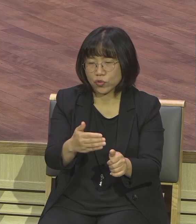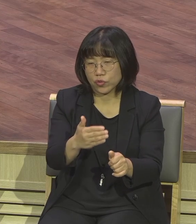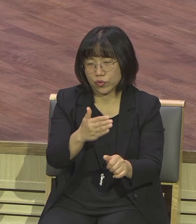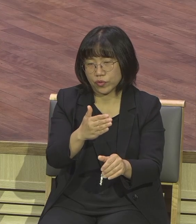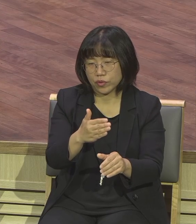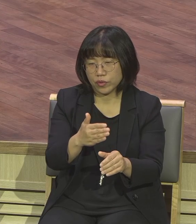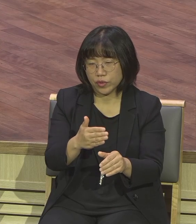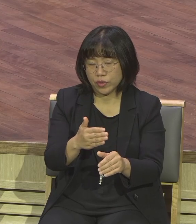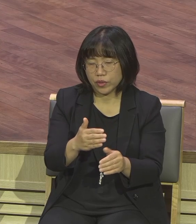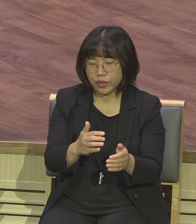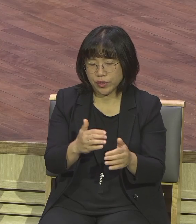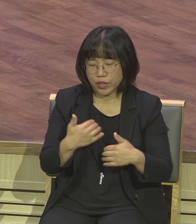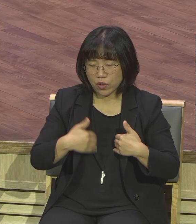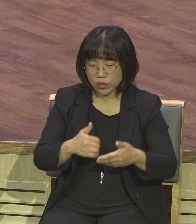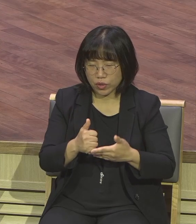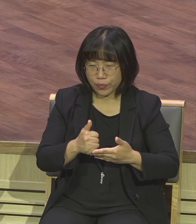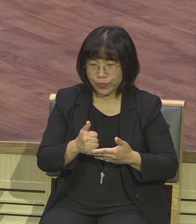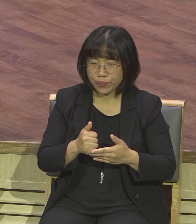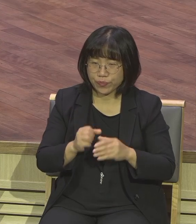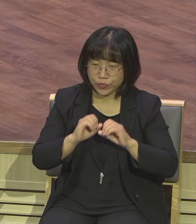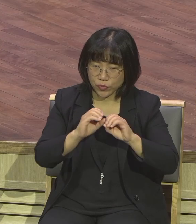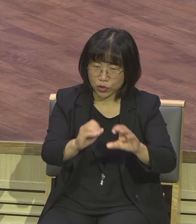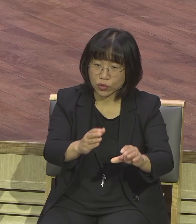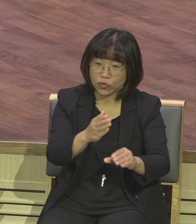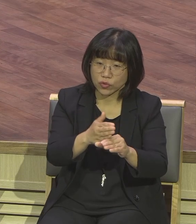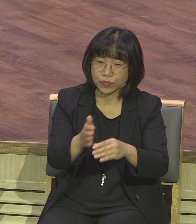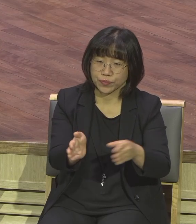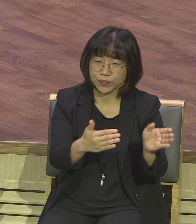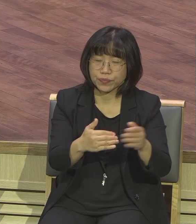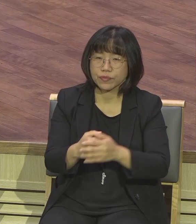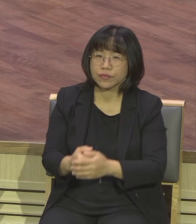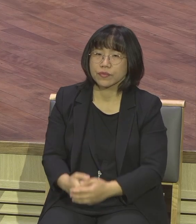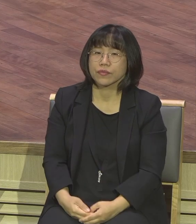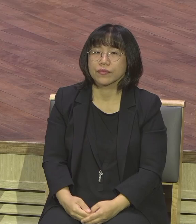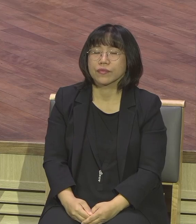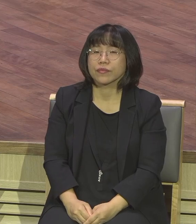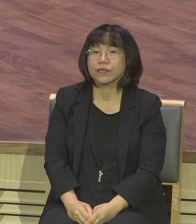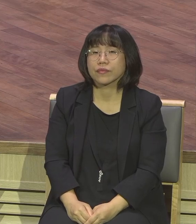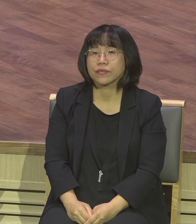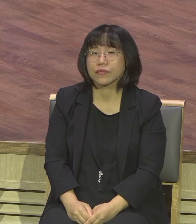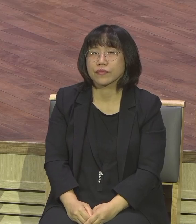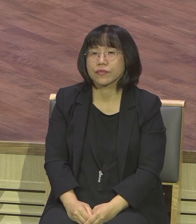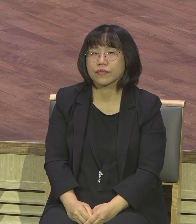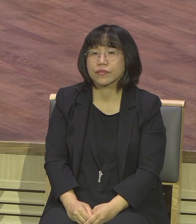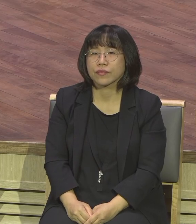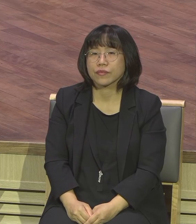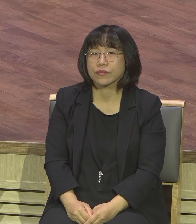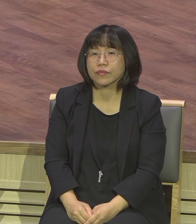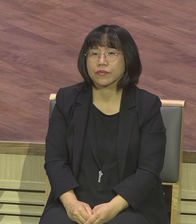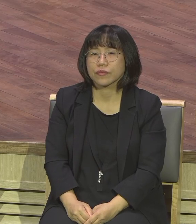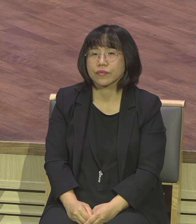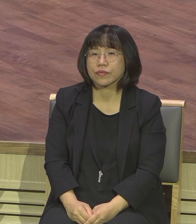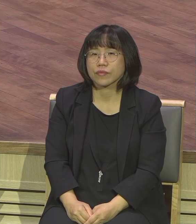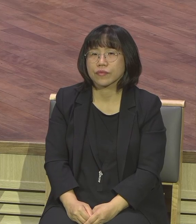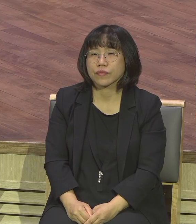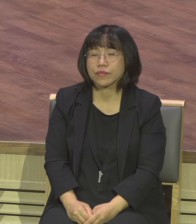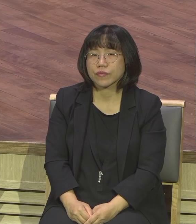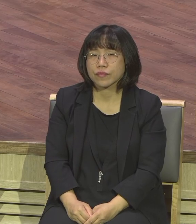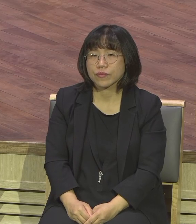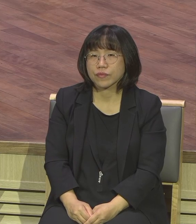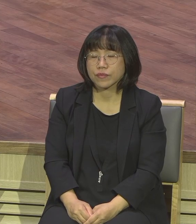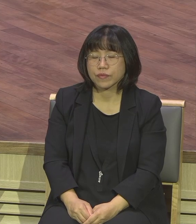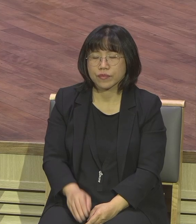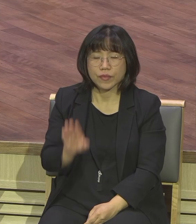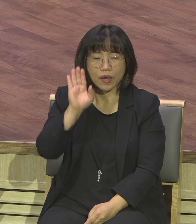그래서 좀 더 이제 전문적으로 이제 하게 될 것인데 지금 교회가 우리 교회가 이걸 지금 뭐 세밀하게